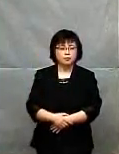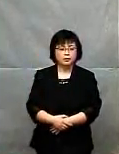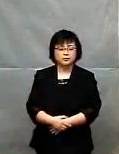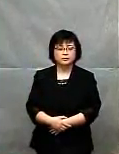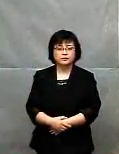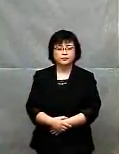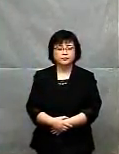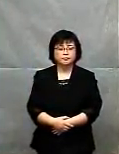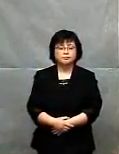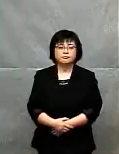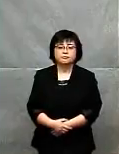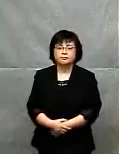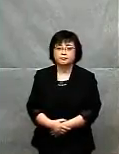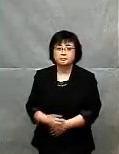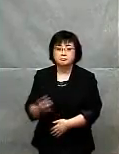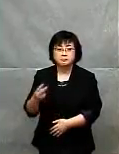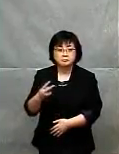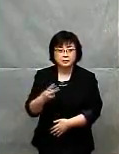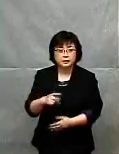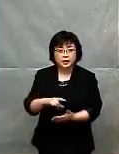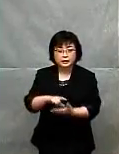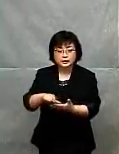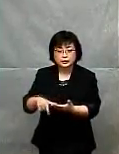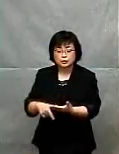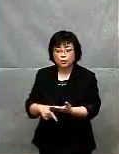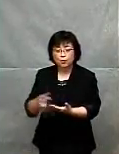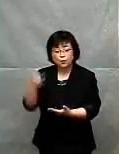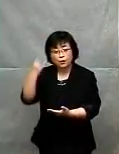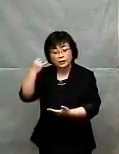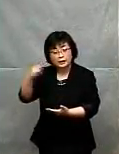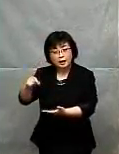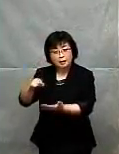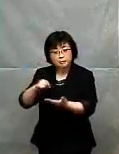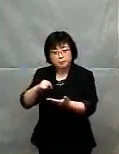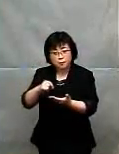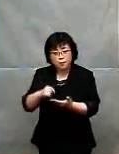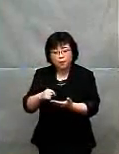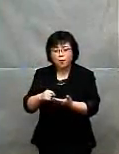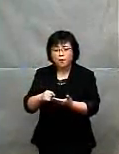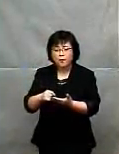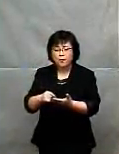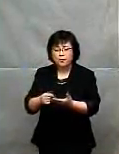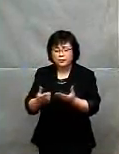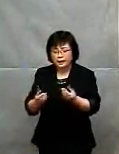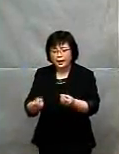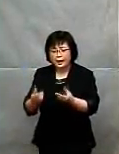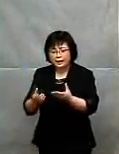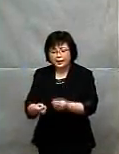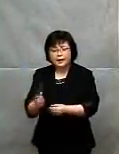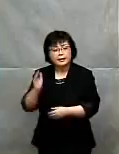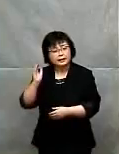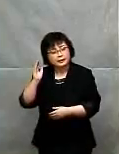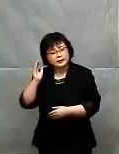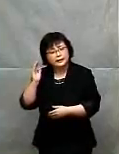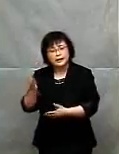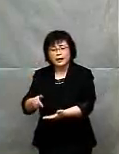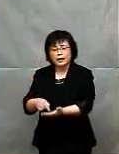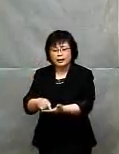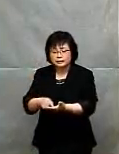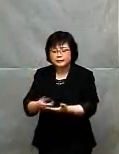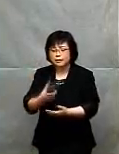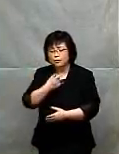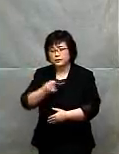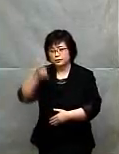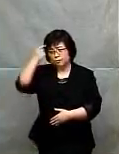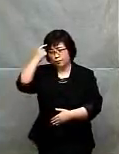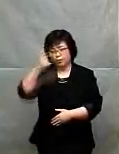。また地方の声も丁寧にですね、地方の声にも丁寧に耳を傾けていただきたい